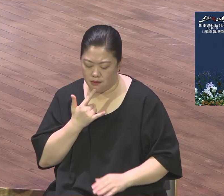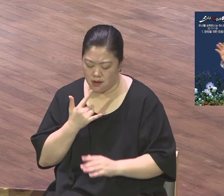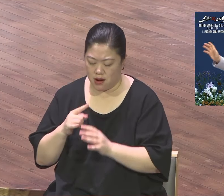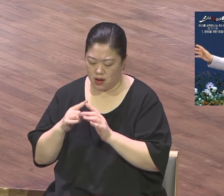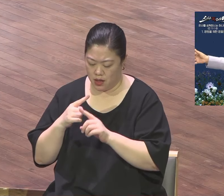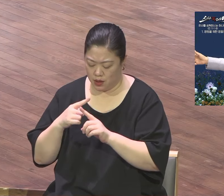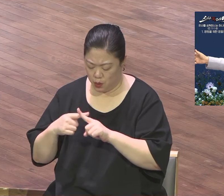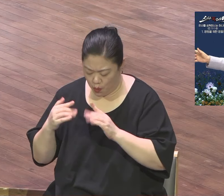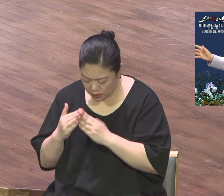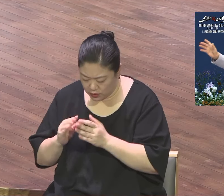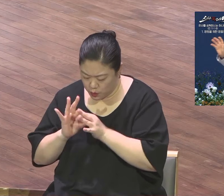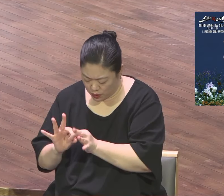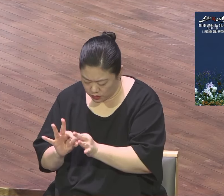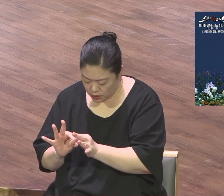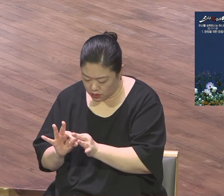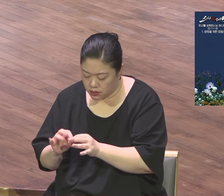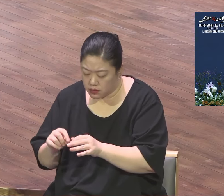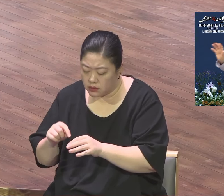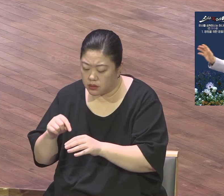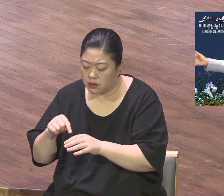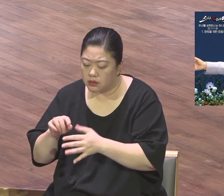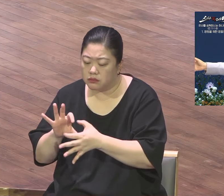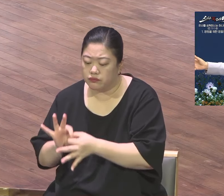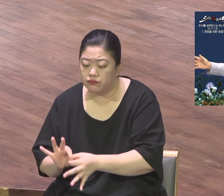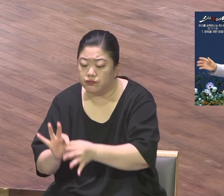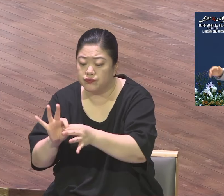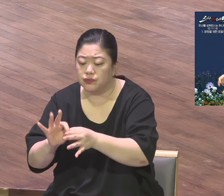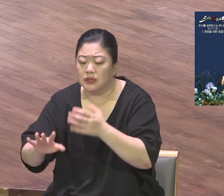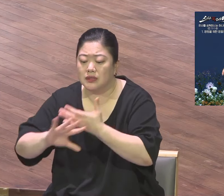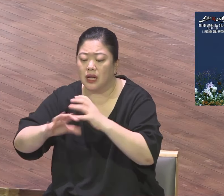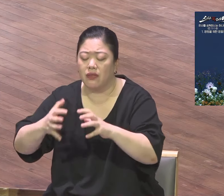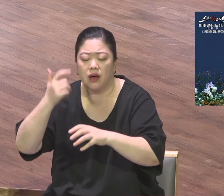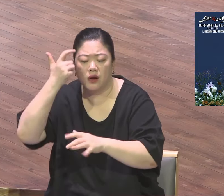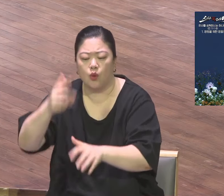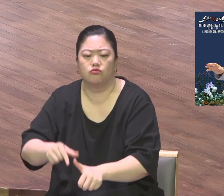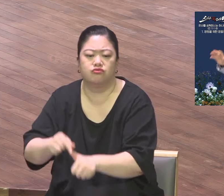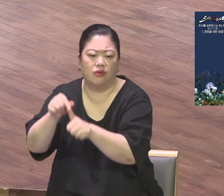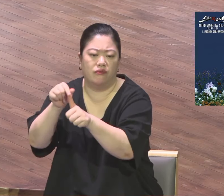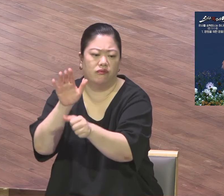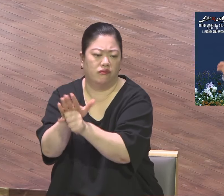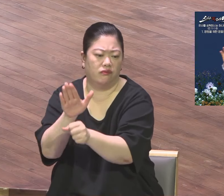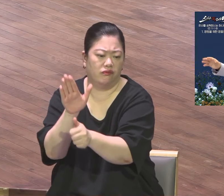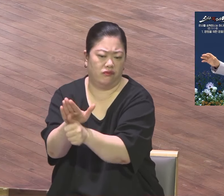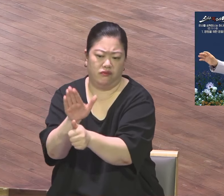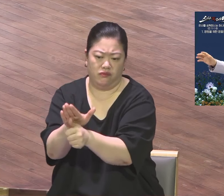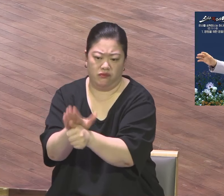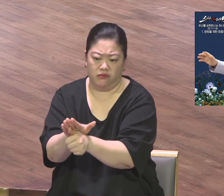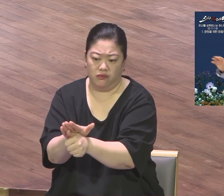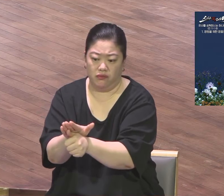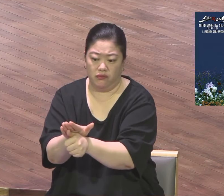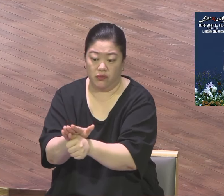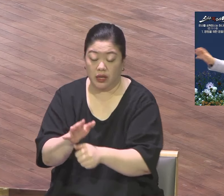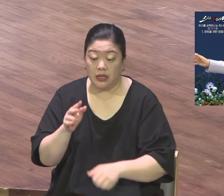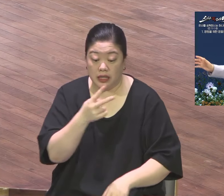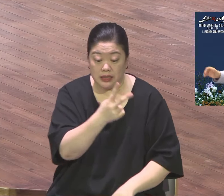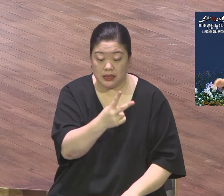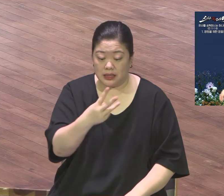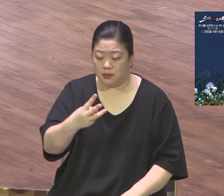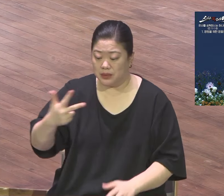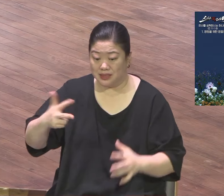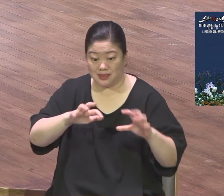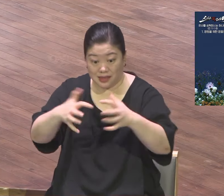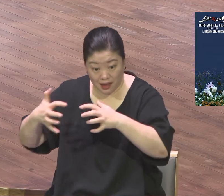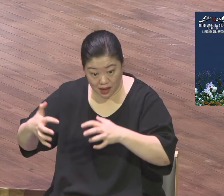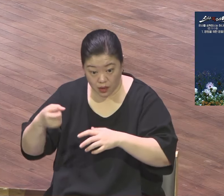빚을 갚으러 가야 됩니다. 영혼을 위해 투자를 가야 됩니다. 어디 2, 3천 하나 5천 정도 아멘. 가야 돼요.